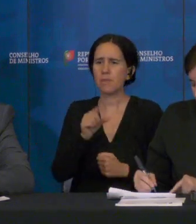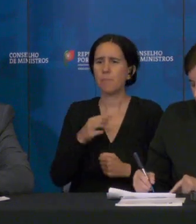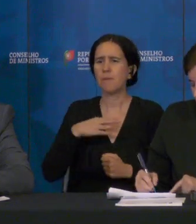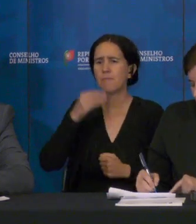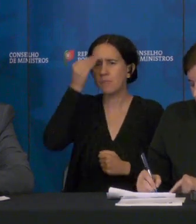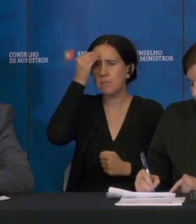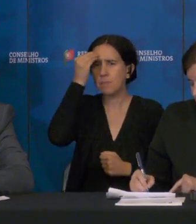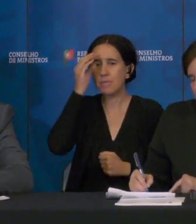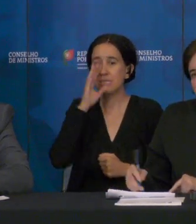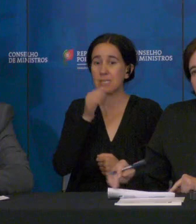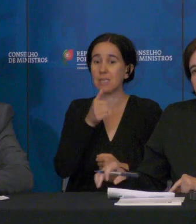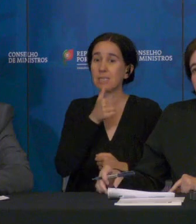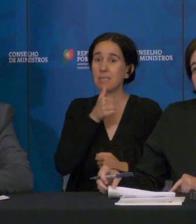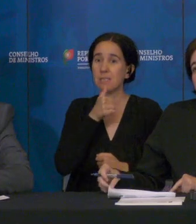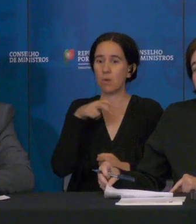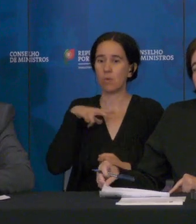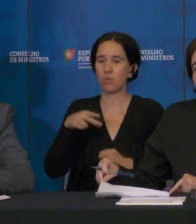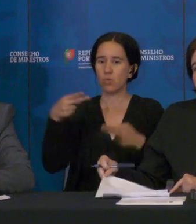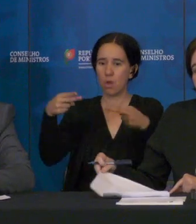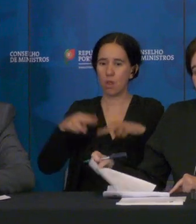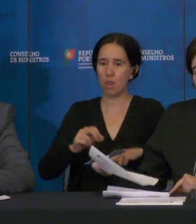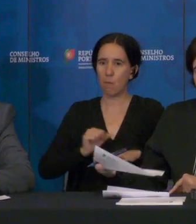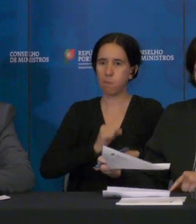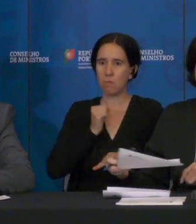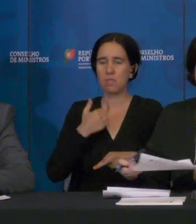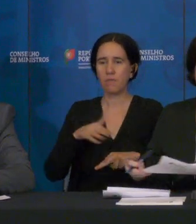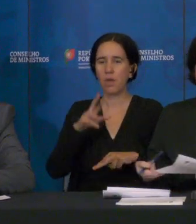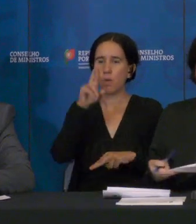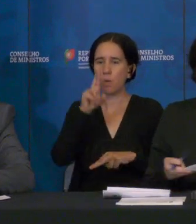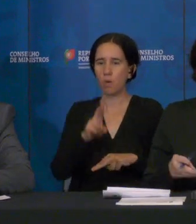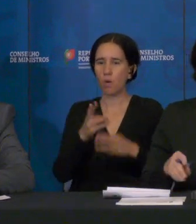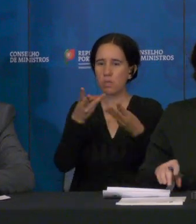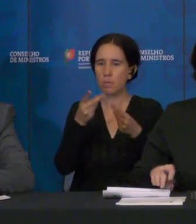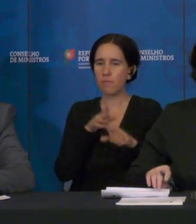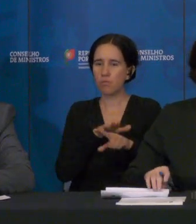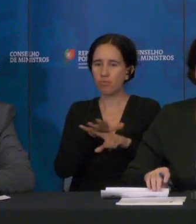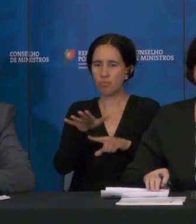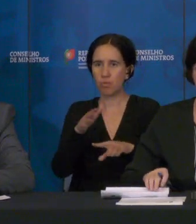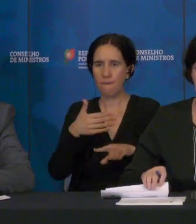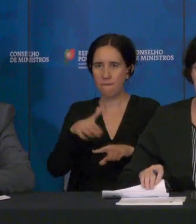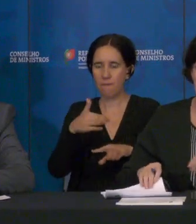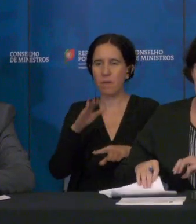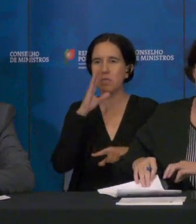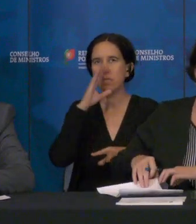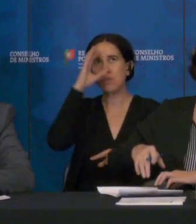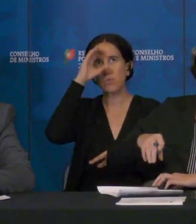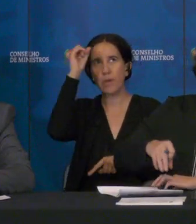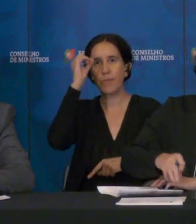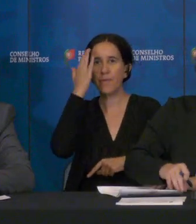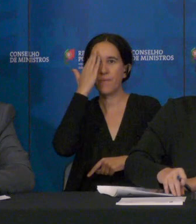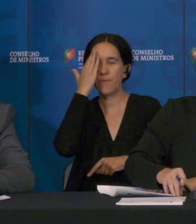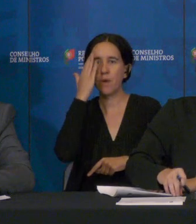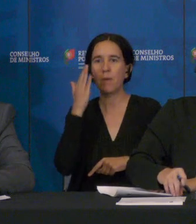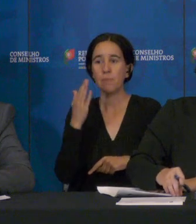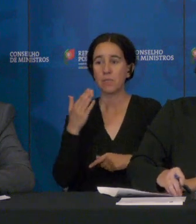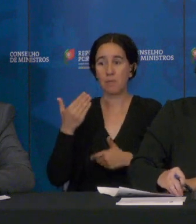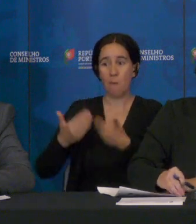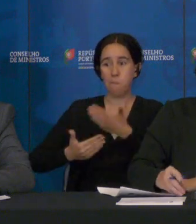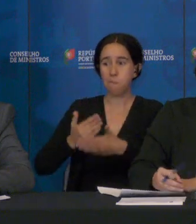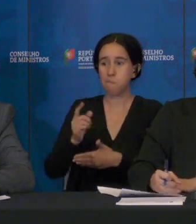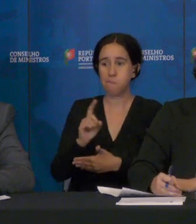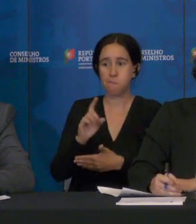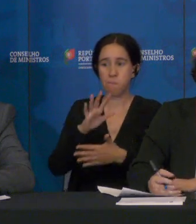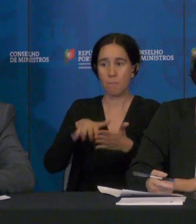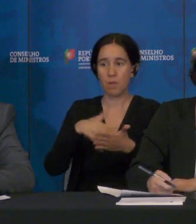saber se esta decisão de nacionalização terá algum tipo de impacto orçamental, se o Estado prevê vir algum, se o processo não correr como está planeado,